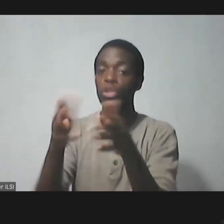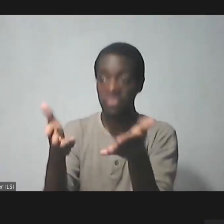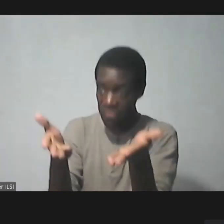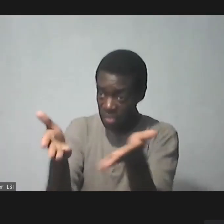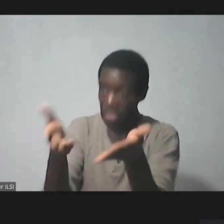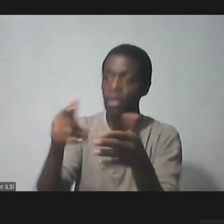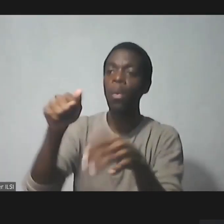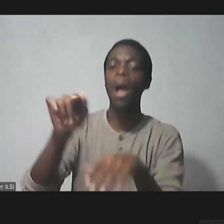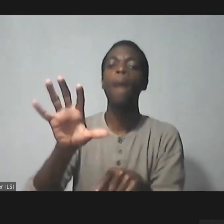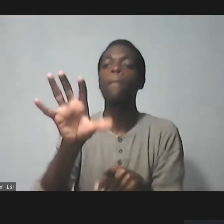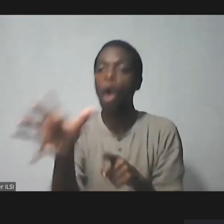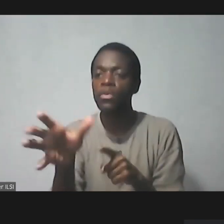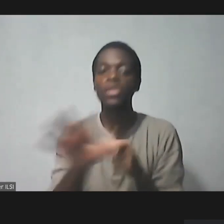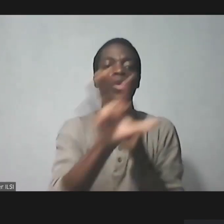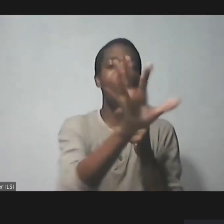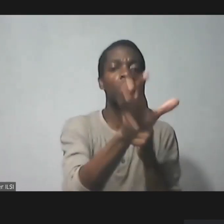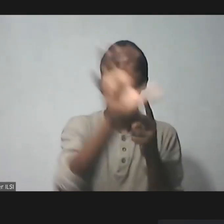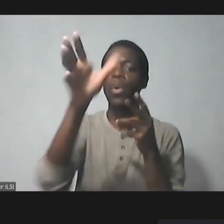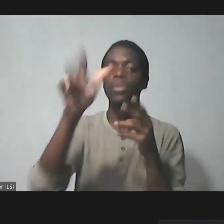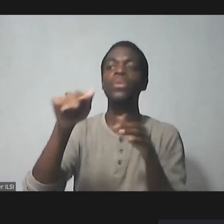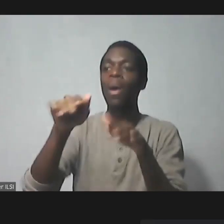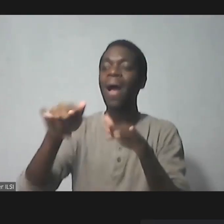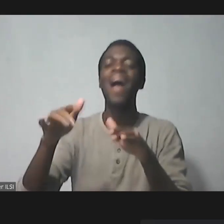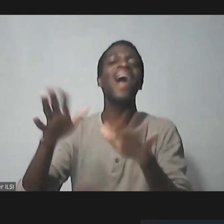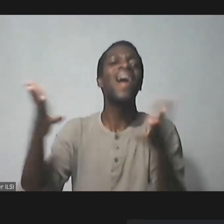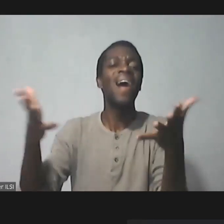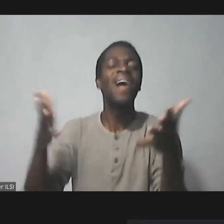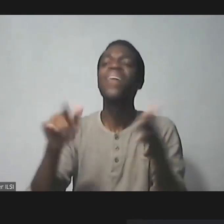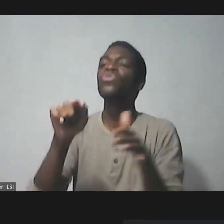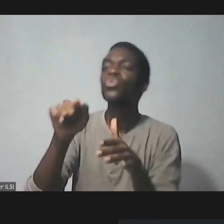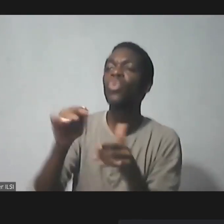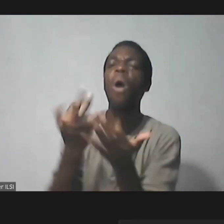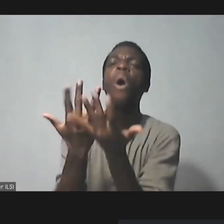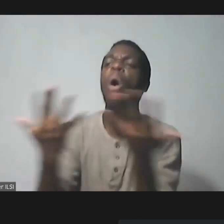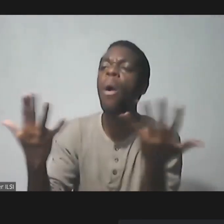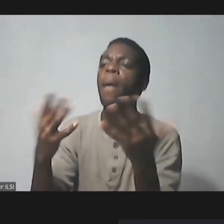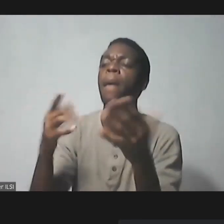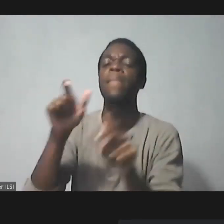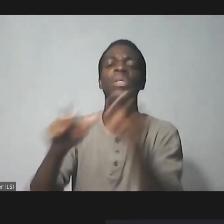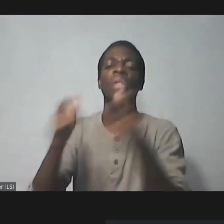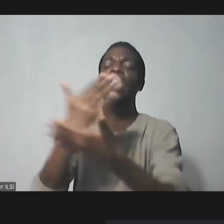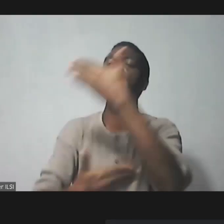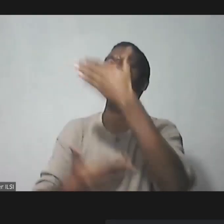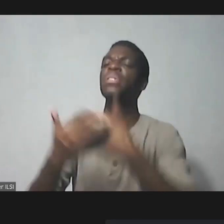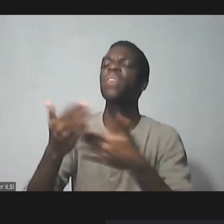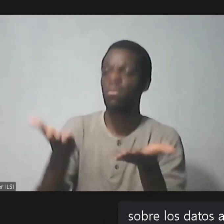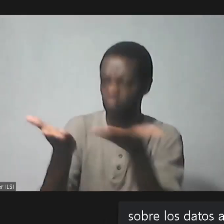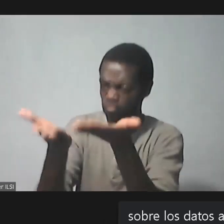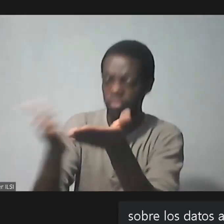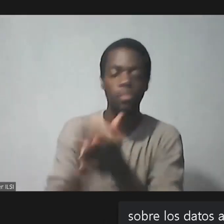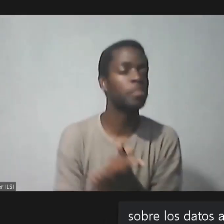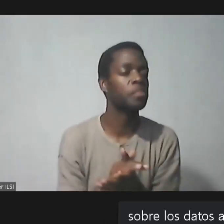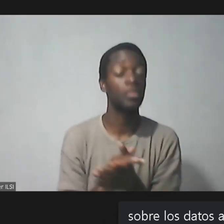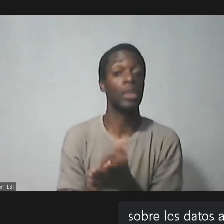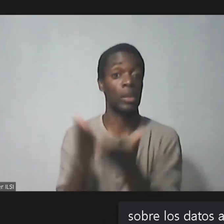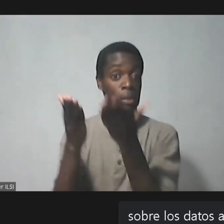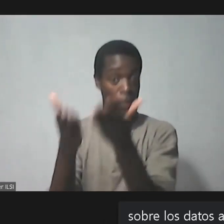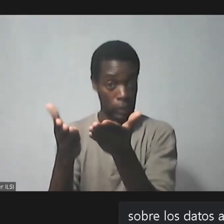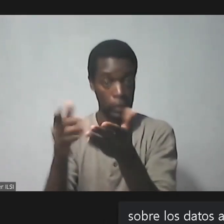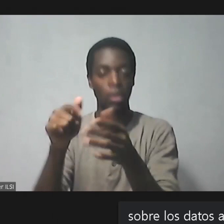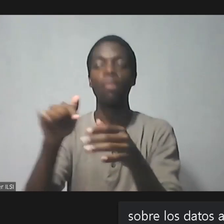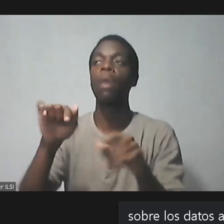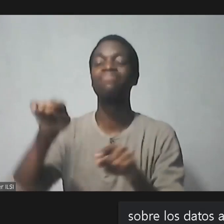y discapacidad. Los participantes tuvieron acceso a fuentes de datos del